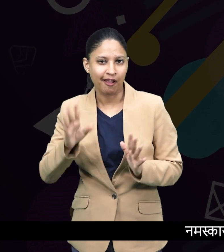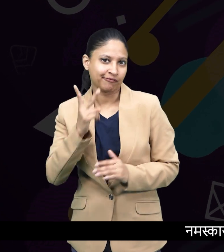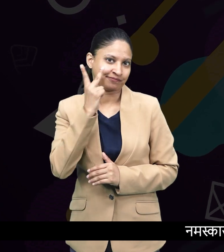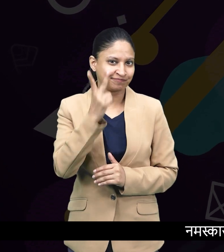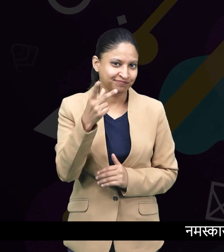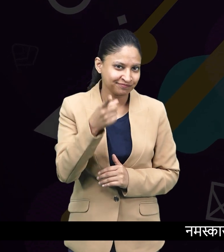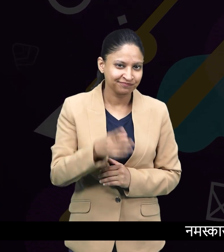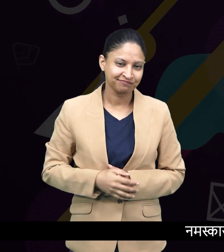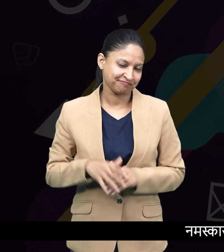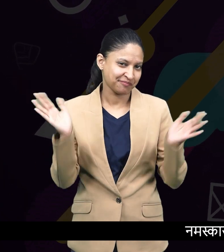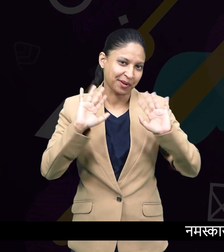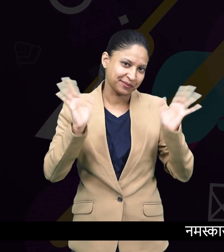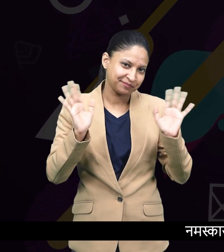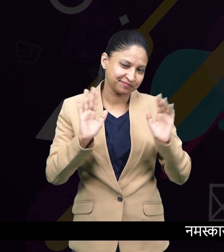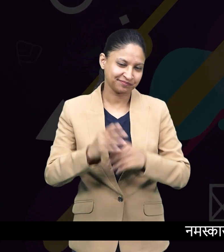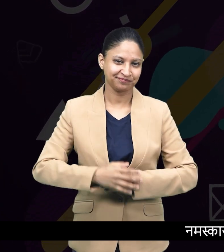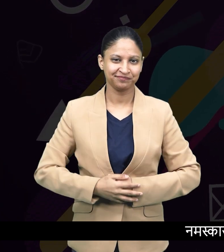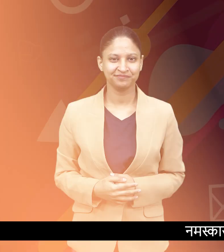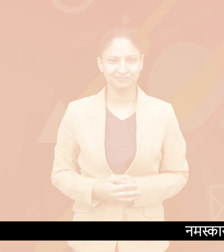नमस्कार, अगले वीडियो में मिलते हैं।